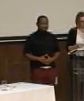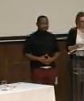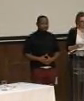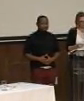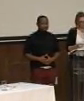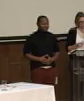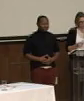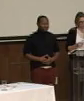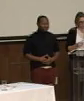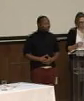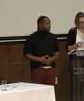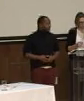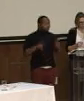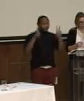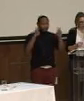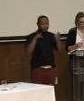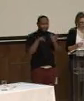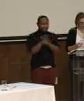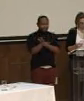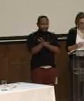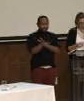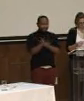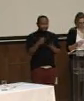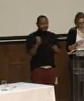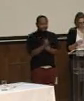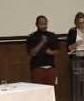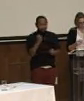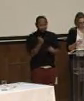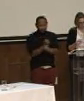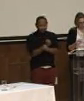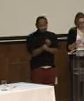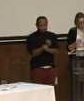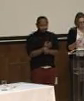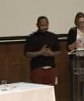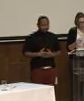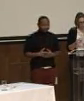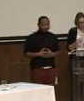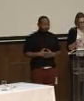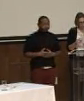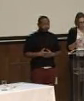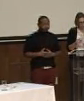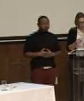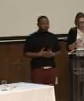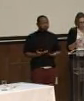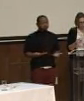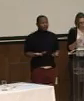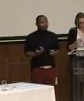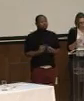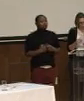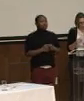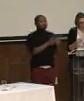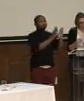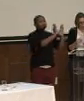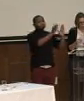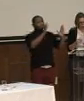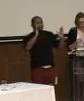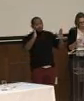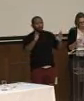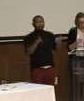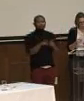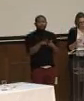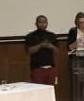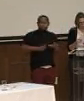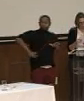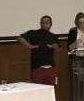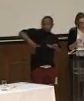Tema da pergunta: obras. Por que as obras da biblioteca e do centro aquático